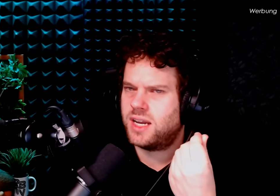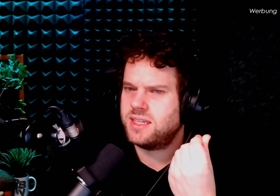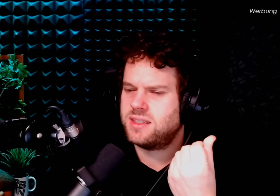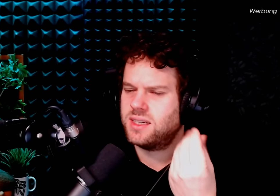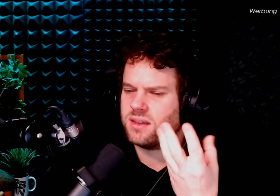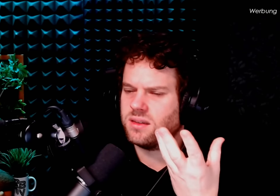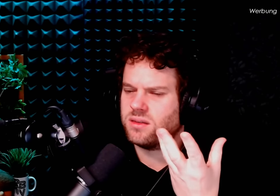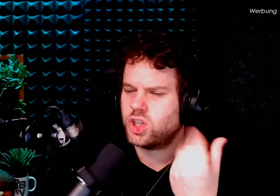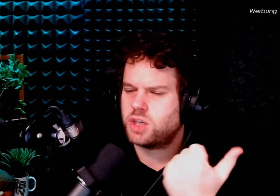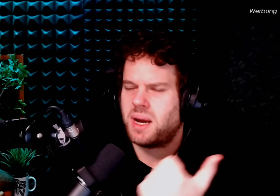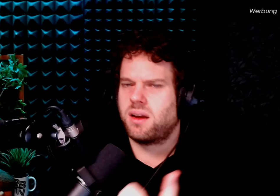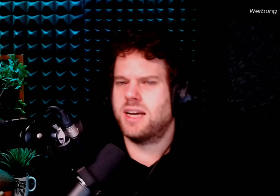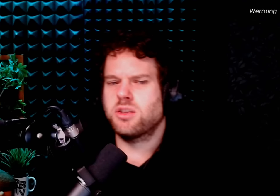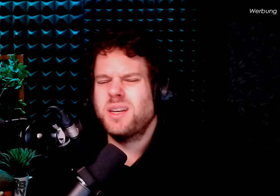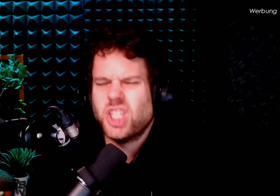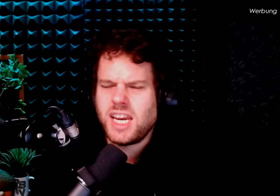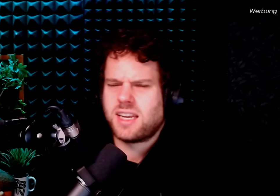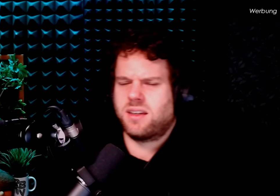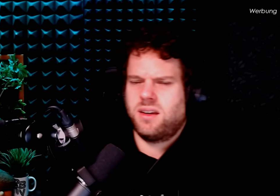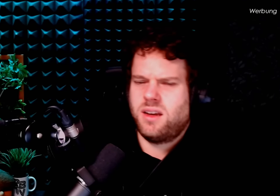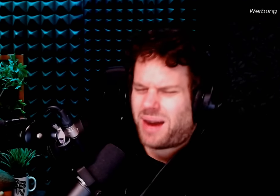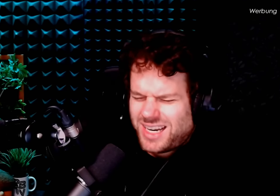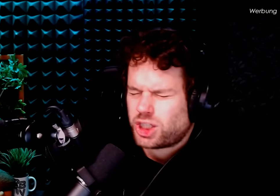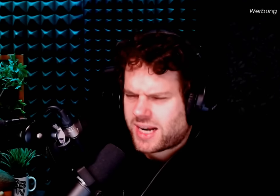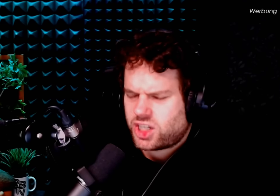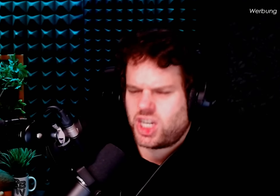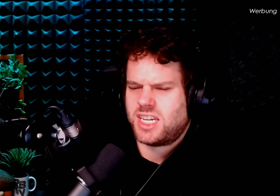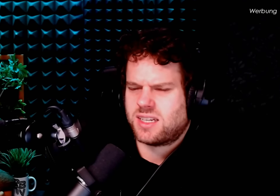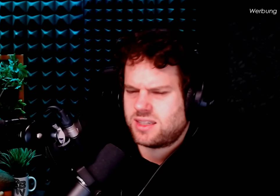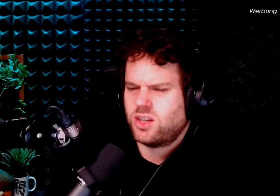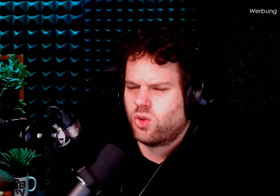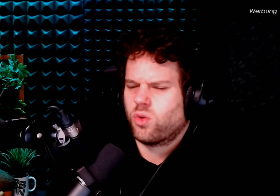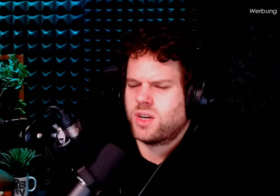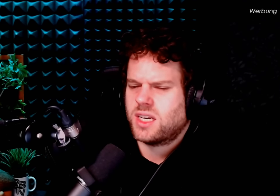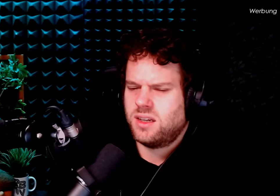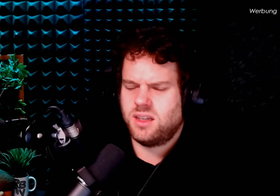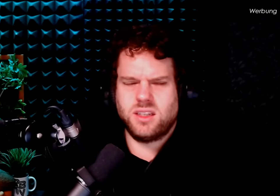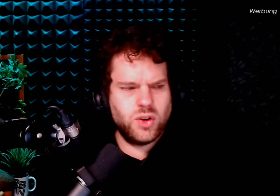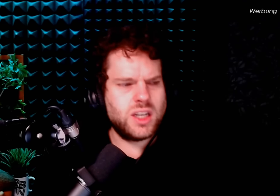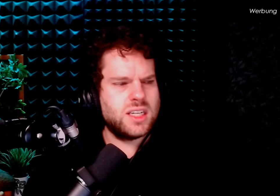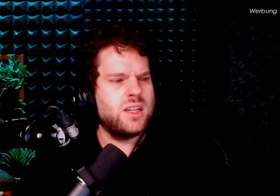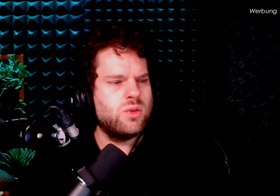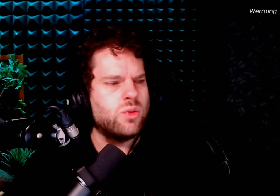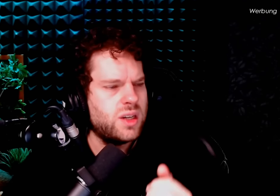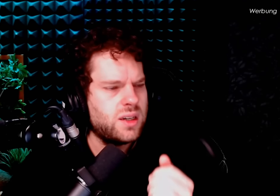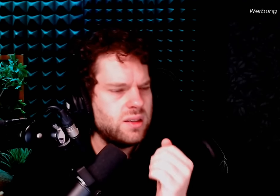reichhaltig textualisierten Geschmack. Also mit Schichten. Mein Geschmack hat Schichten. Es ist nicht nur Honig. Es ist wirklich nicht nur Honig.